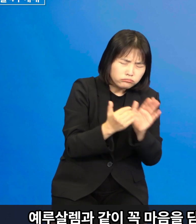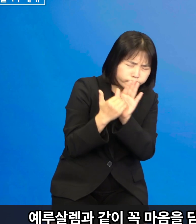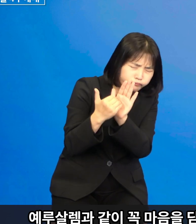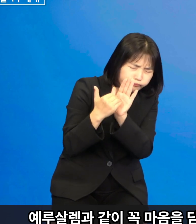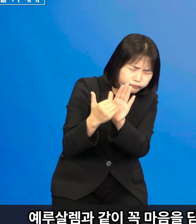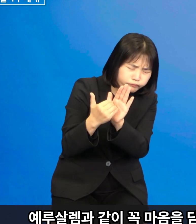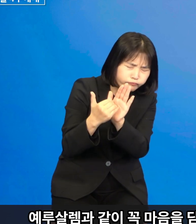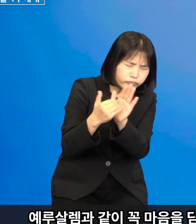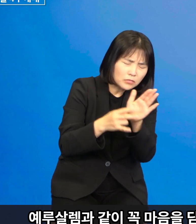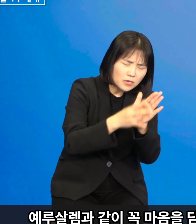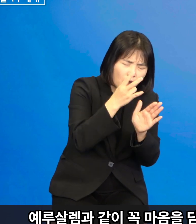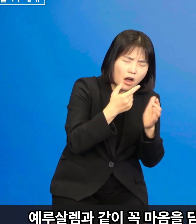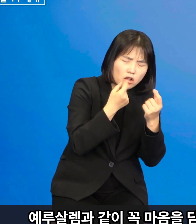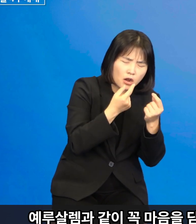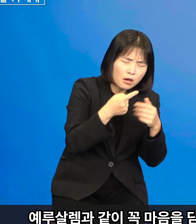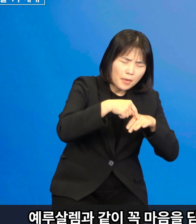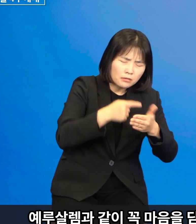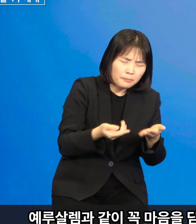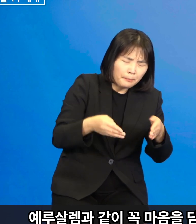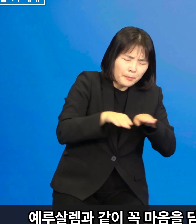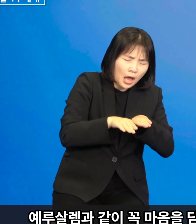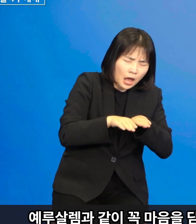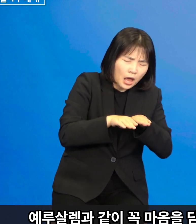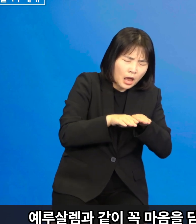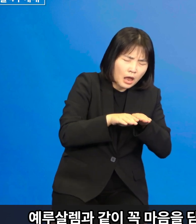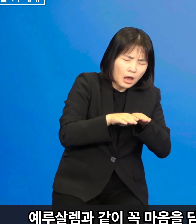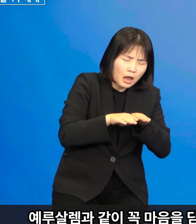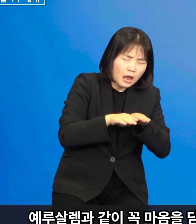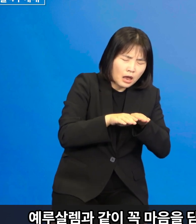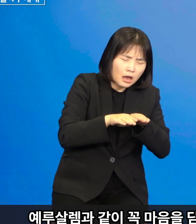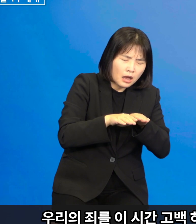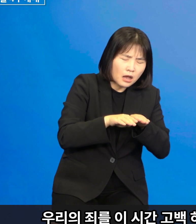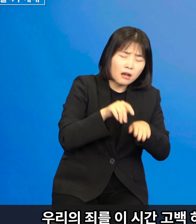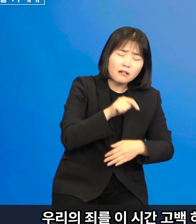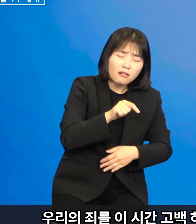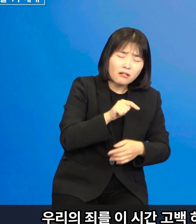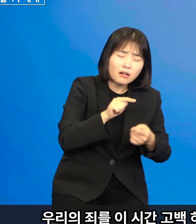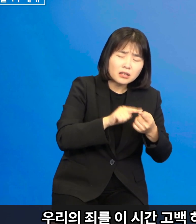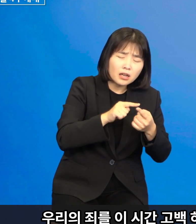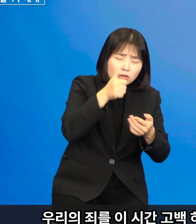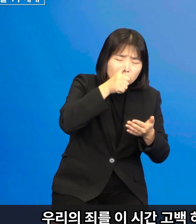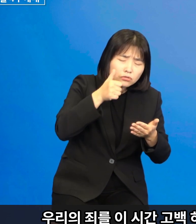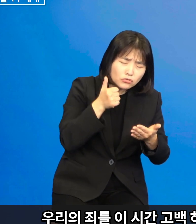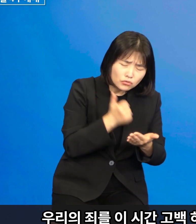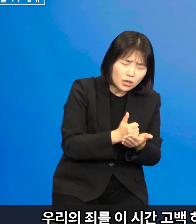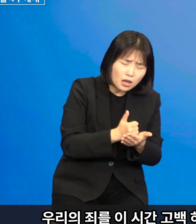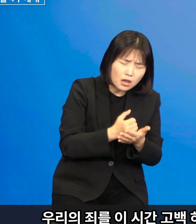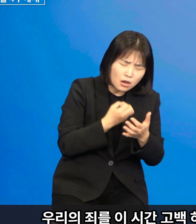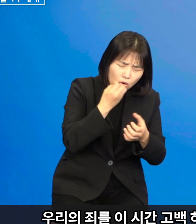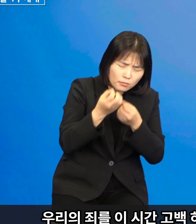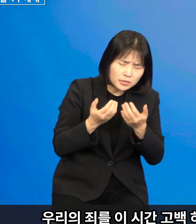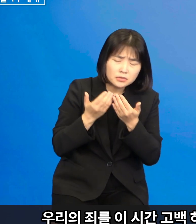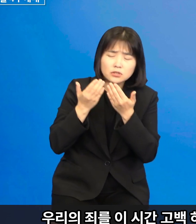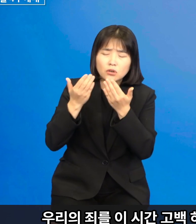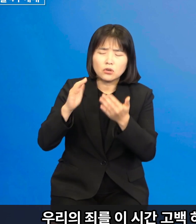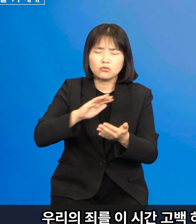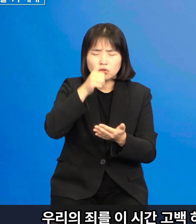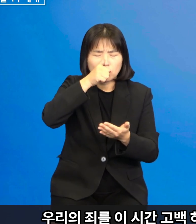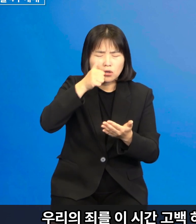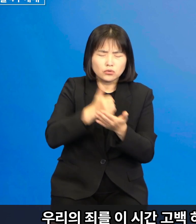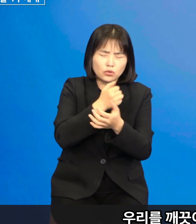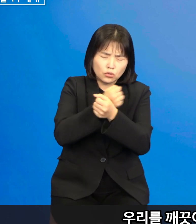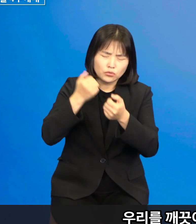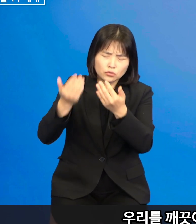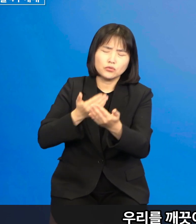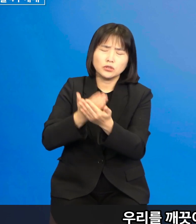같이 꼭 마음을 닫고 견고한 진을 하나님 품고 있었던 우리의 죄를 이 시간 고백하오니 우리의 죄를